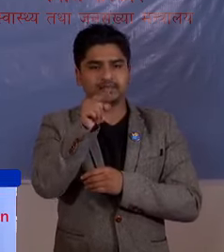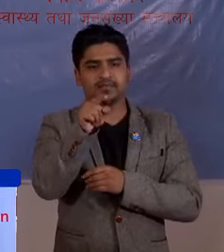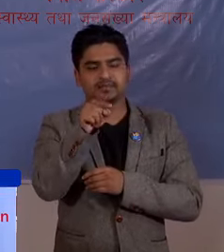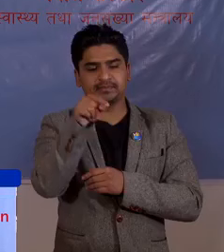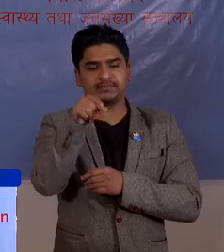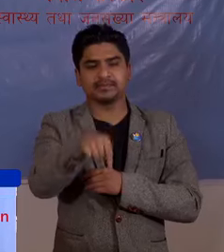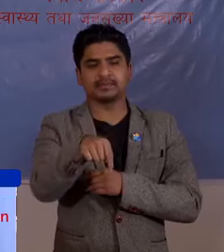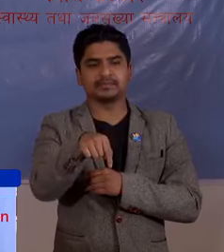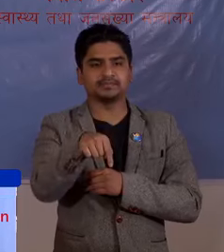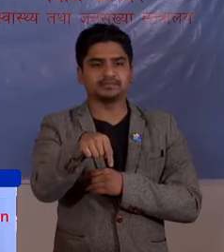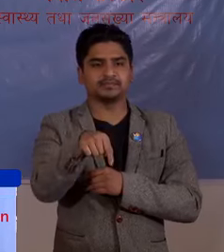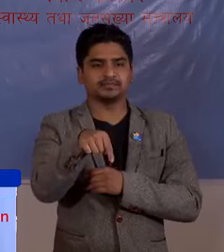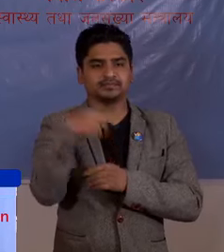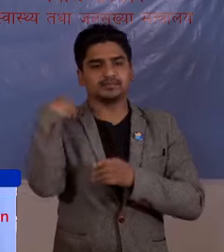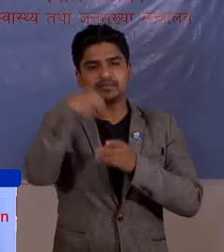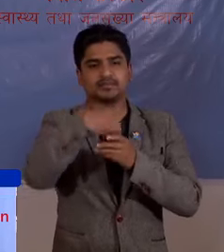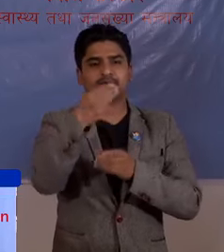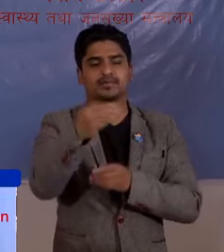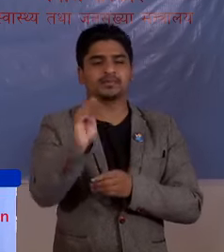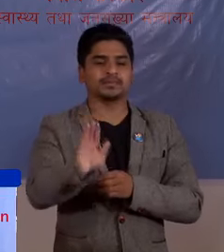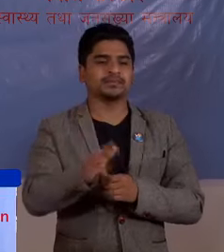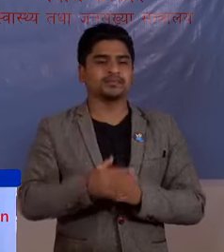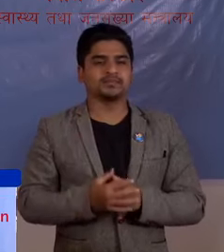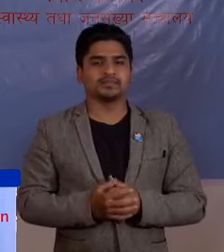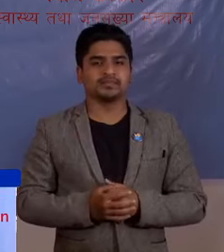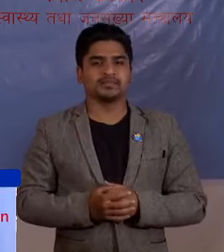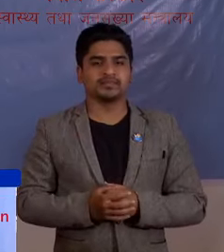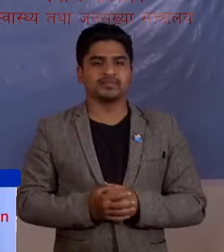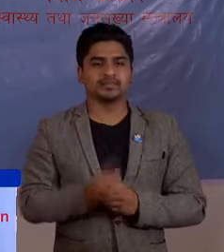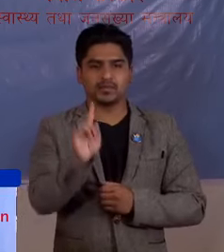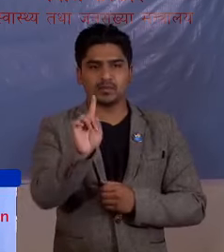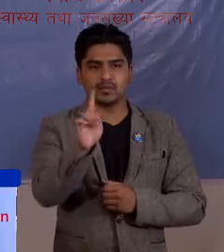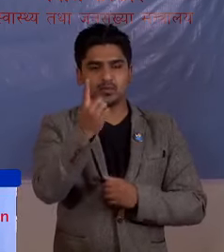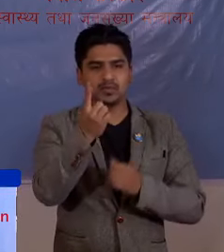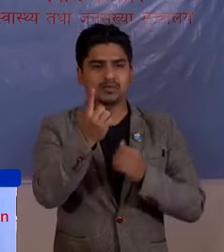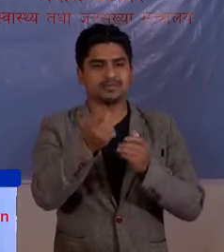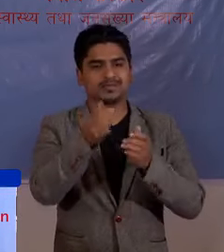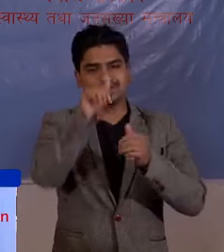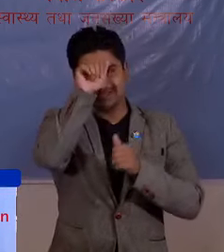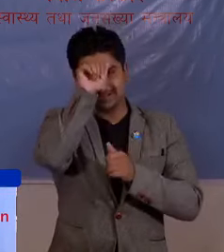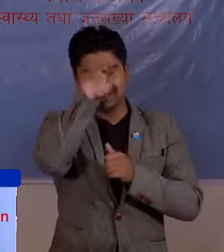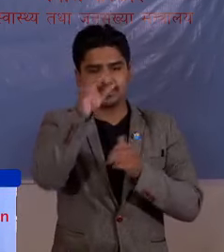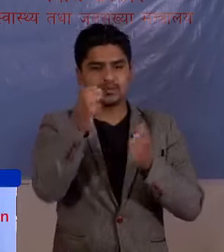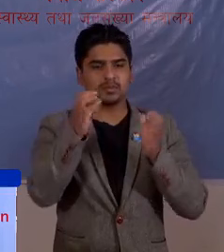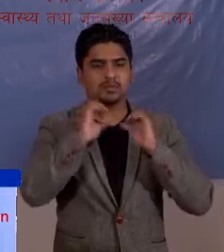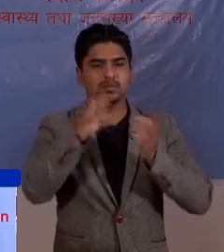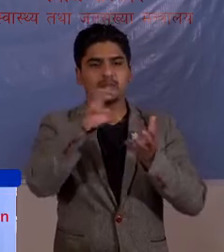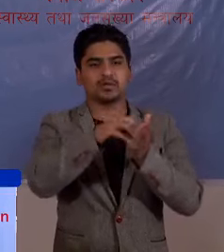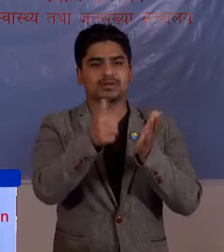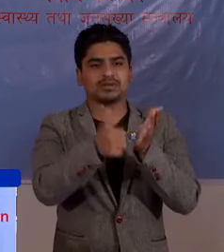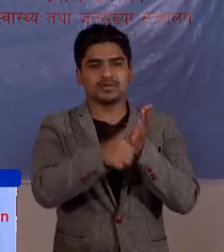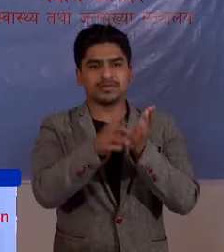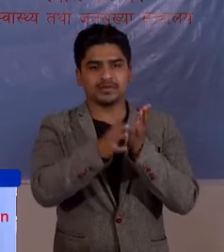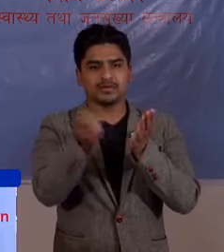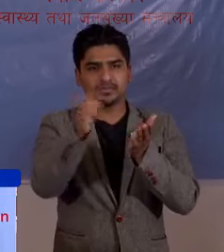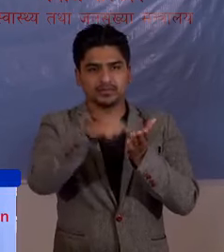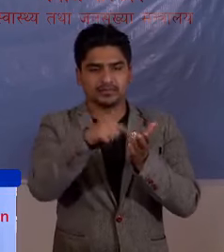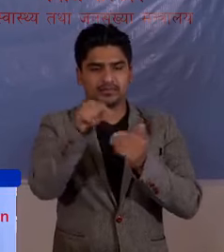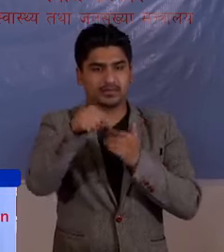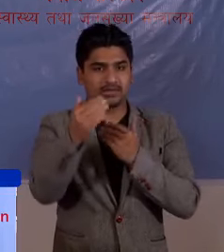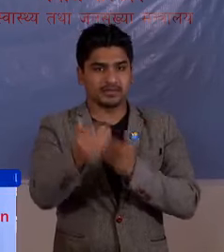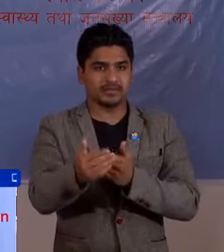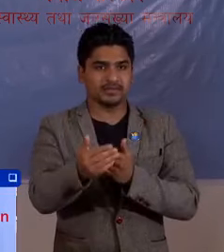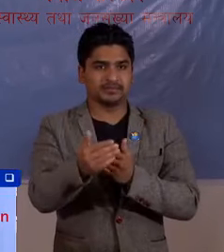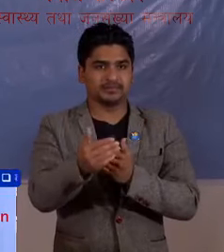यहाँ उपस्थित हुनुहुन्छ। पहिलो अपडेट मैले प्रयोगशाला परीक्षणबाट गर्न चाहन्छु।